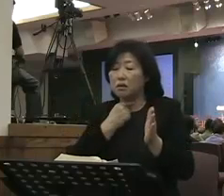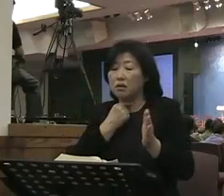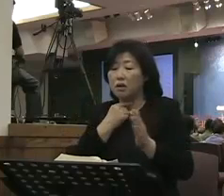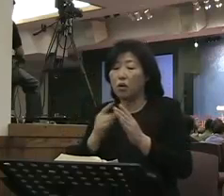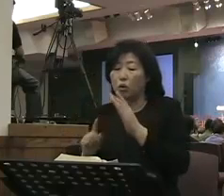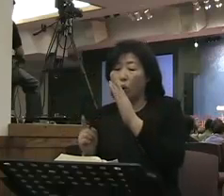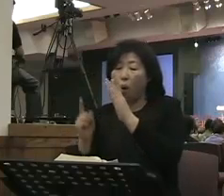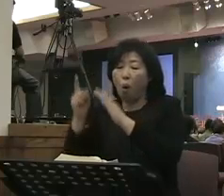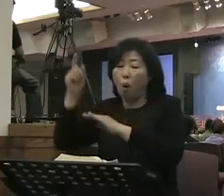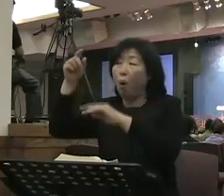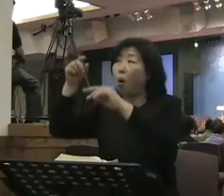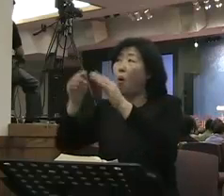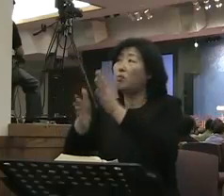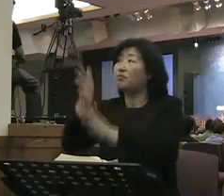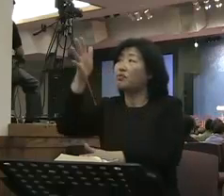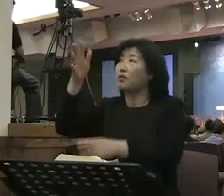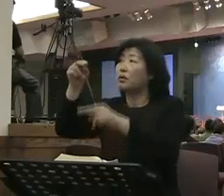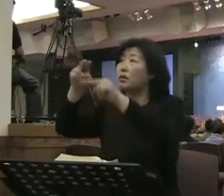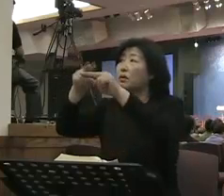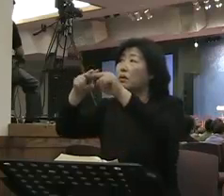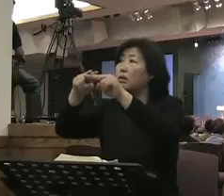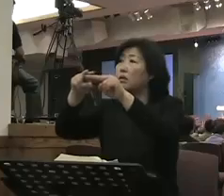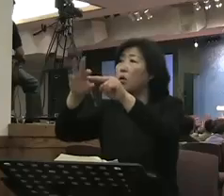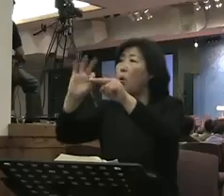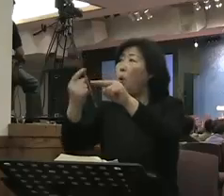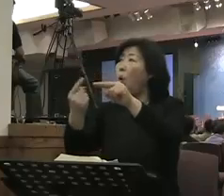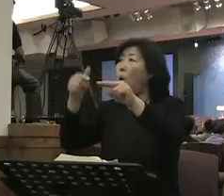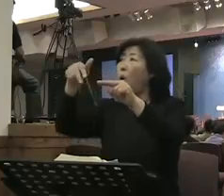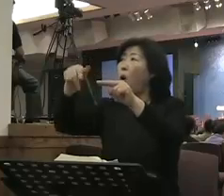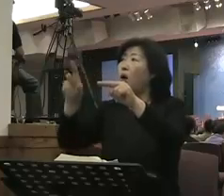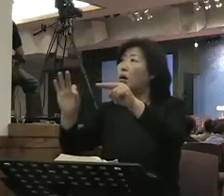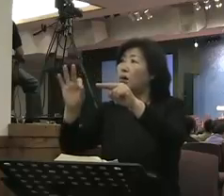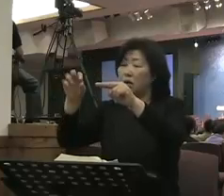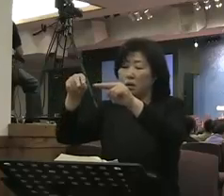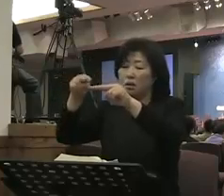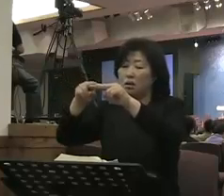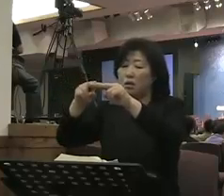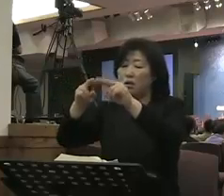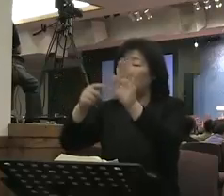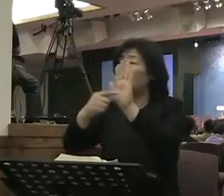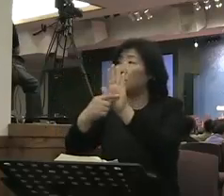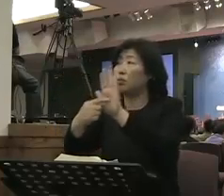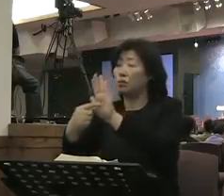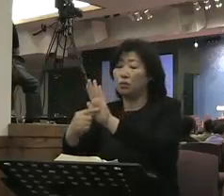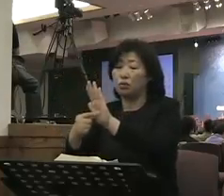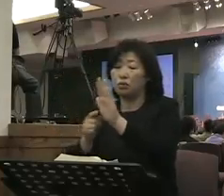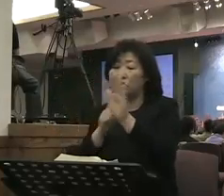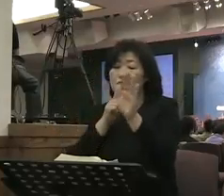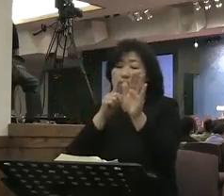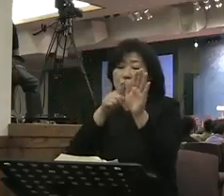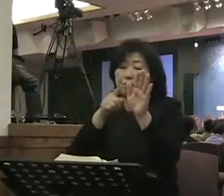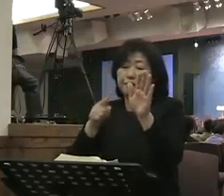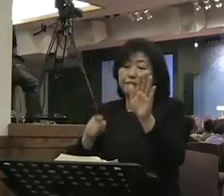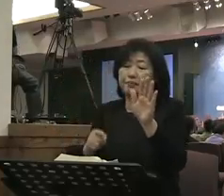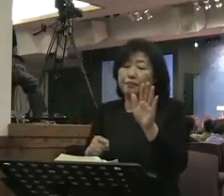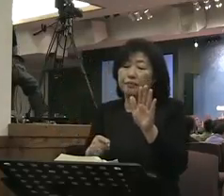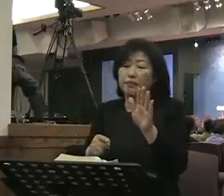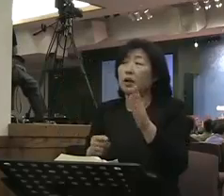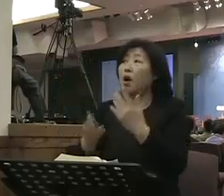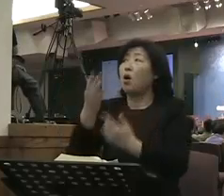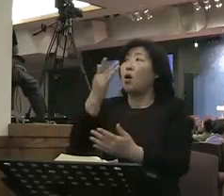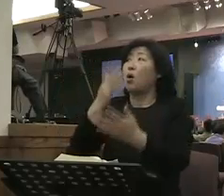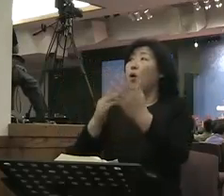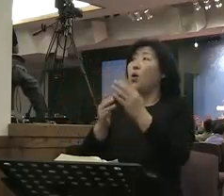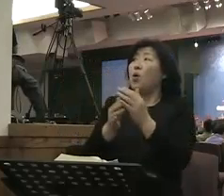서 있었습니다. 그때 일어난 일을 보고하는 기사인데, 그때